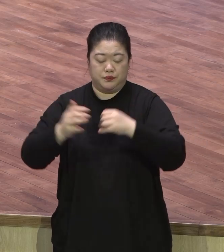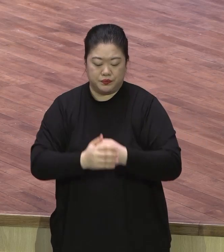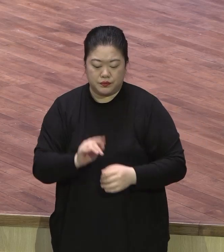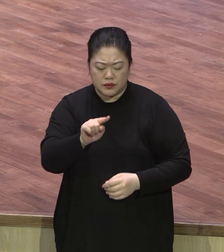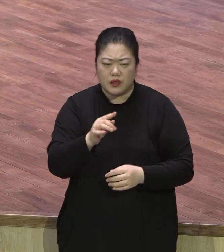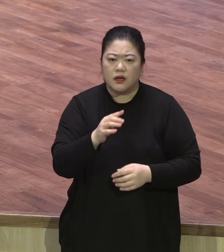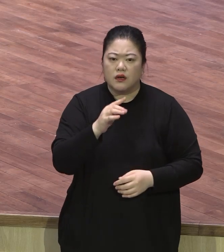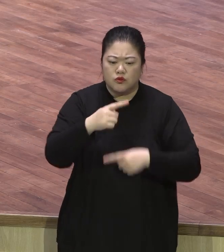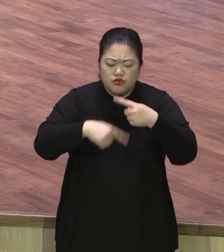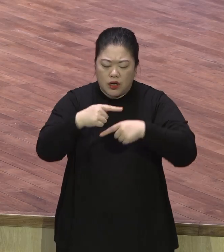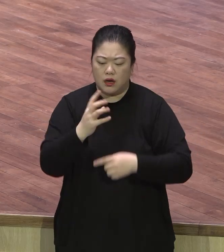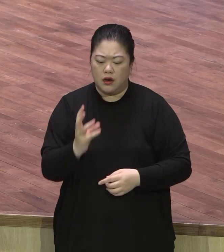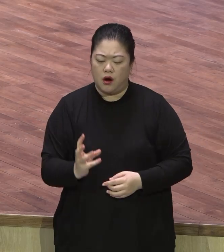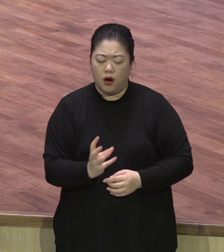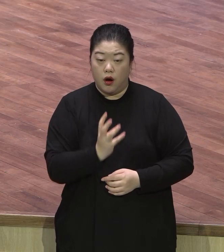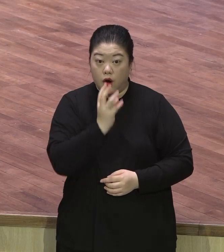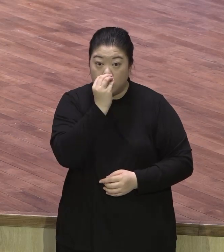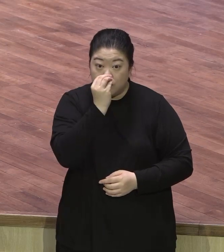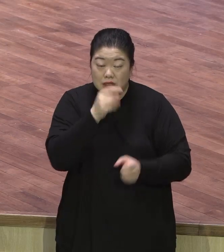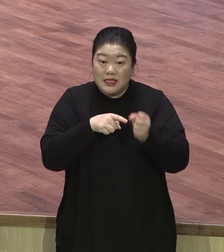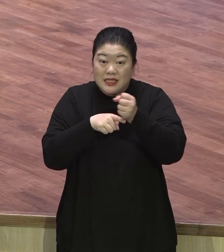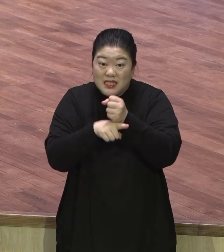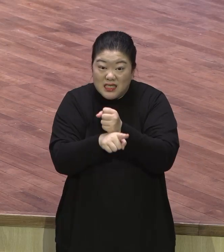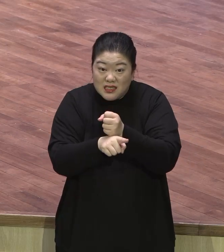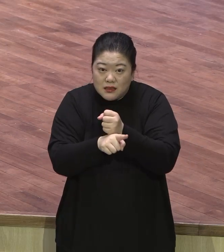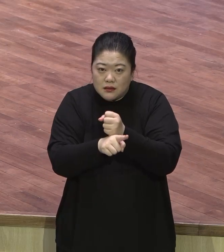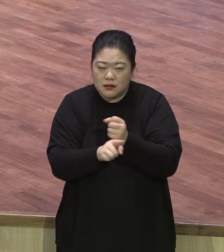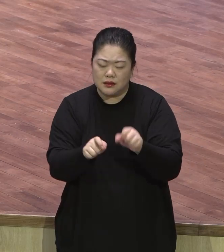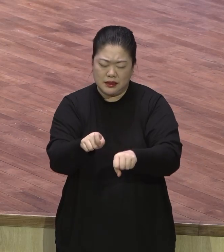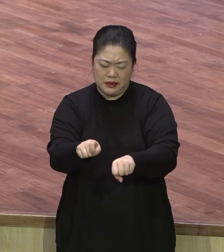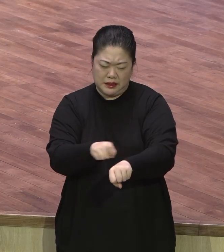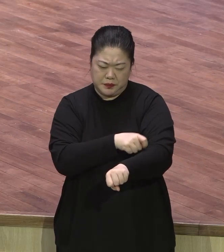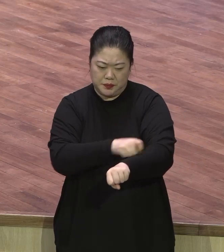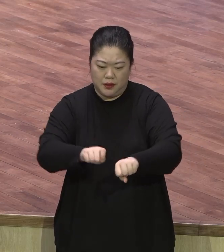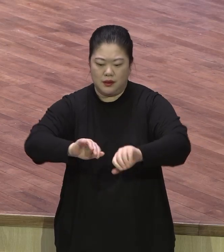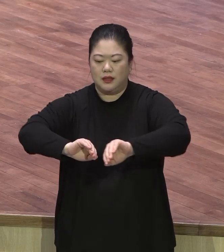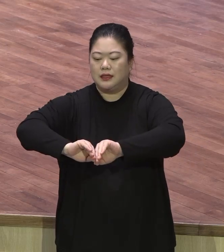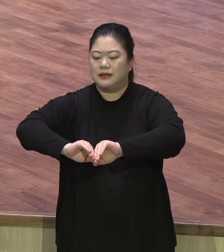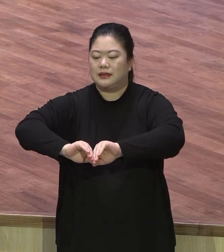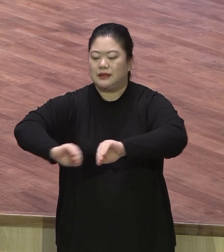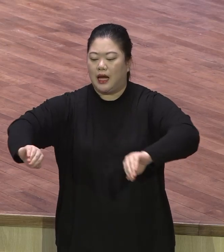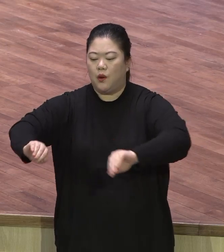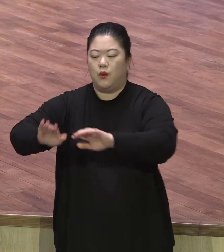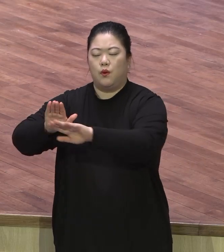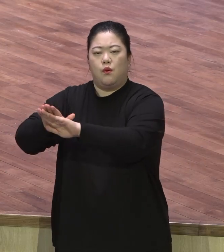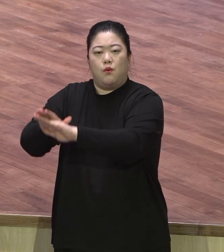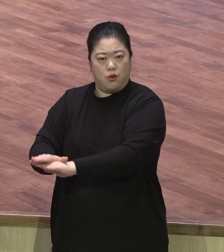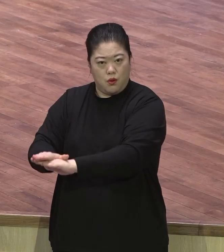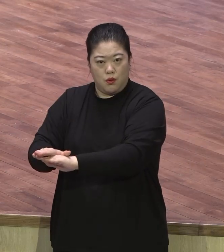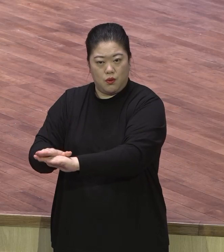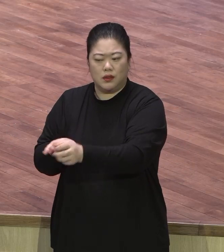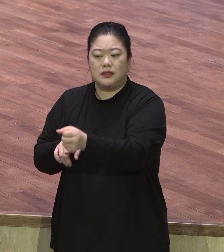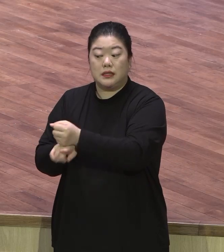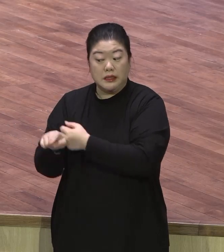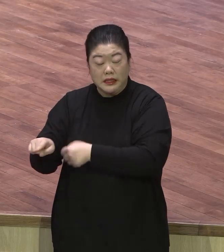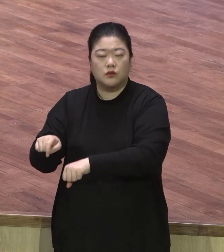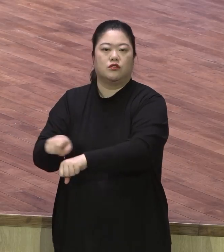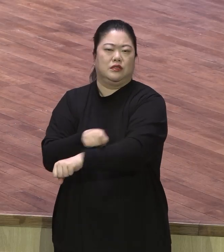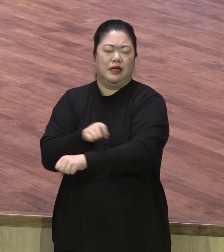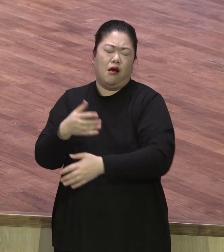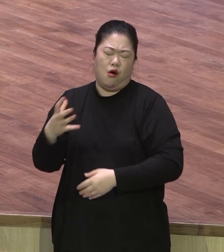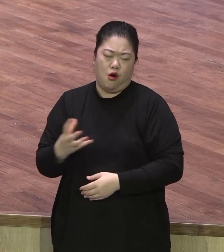구별되었다는 뜻이에요 구별되었다 하나님께서 어떤 특별한 목적을 위해서 따로 구별해 놓으셨다 그 말이 그래서